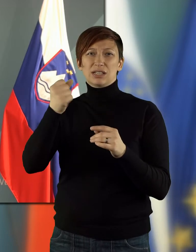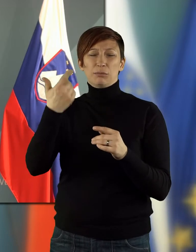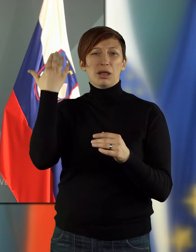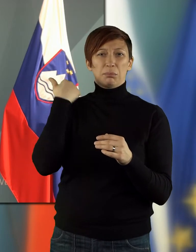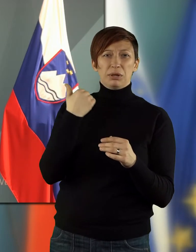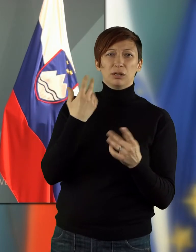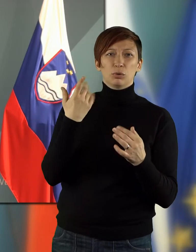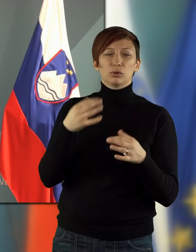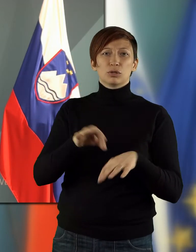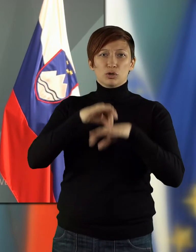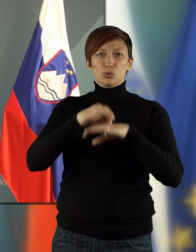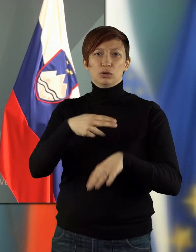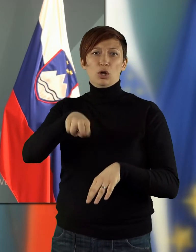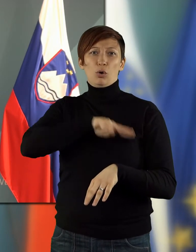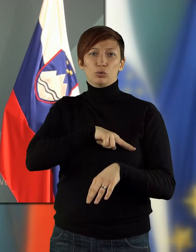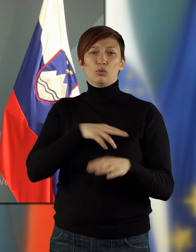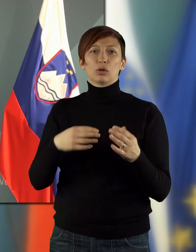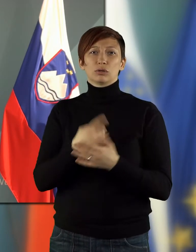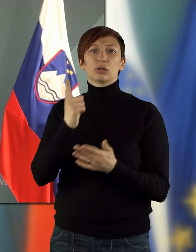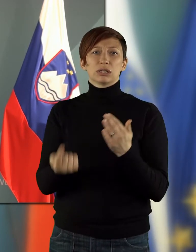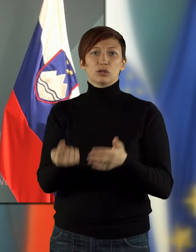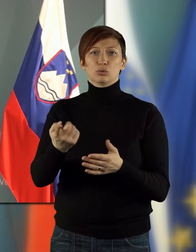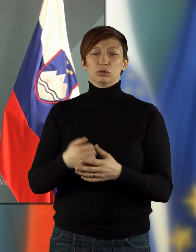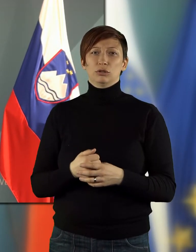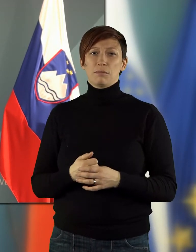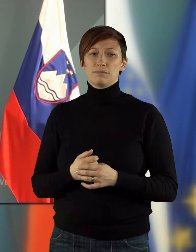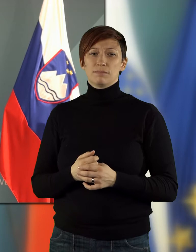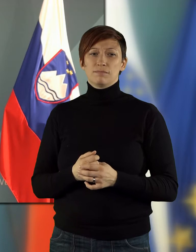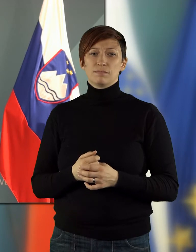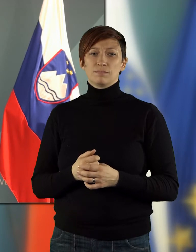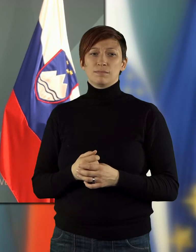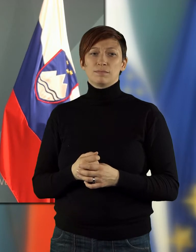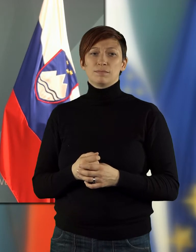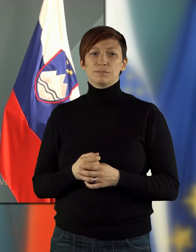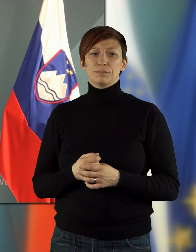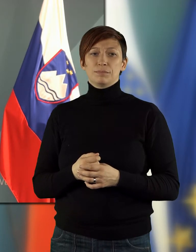prej, koliko se dejansko čutite zdaj odgovorno za to, kar se je zgodilo?